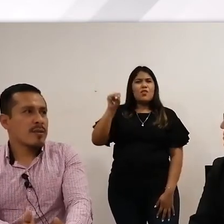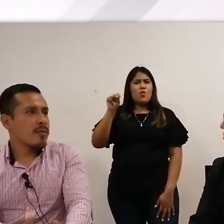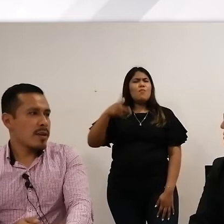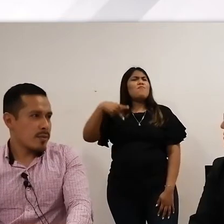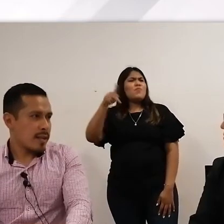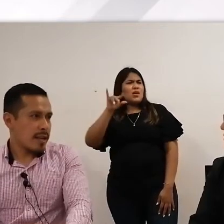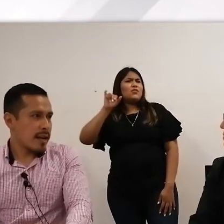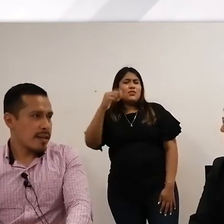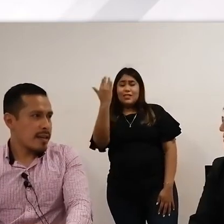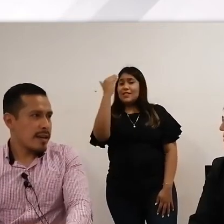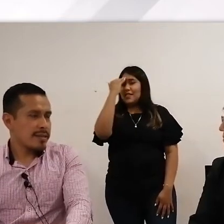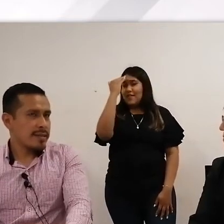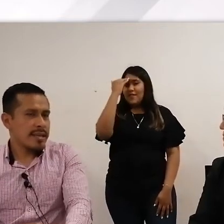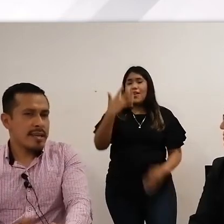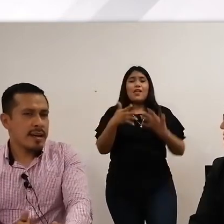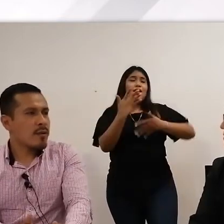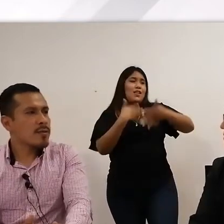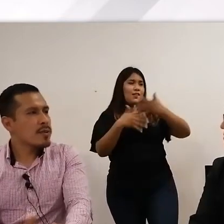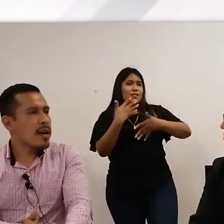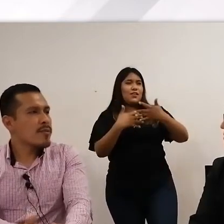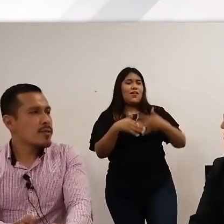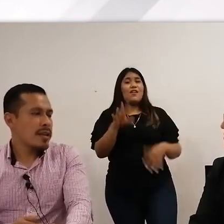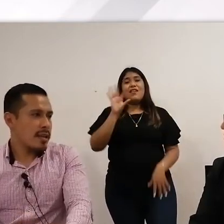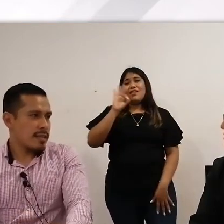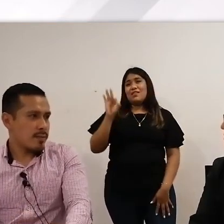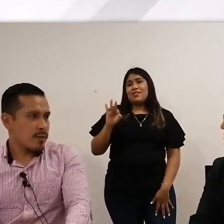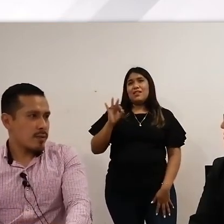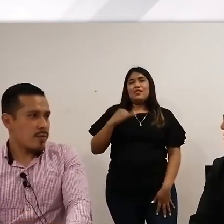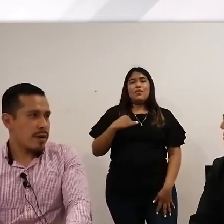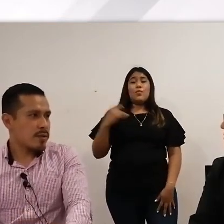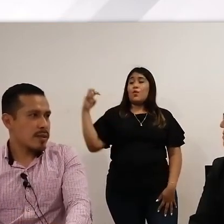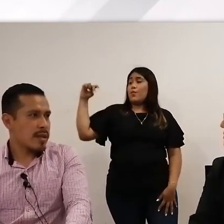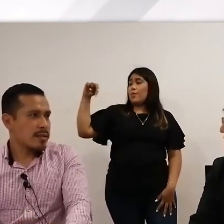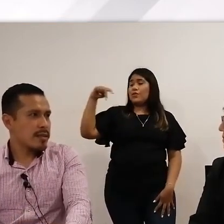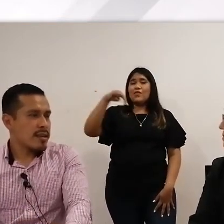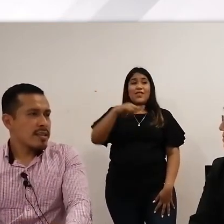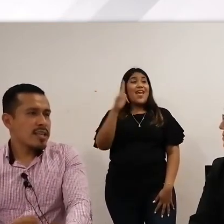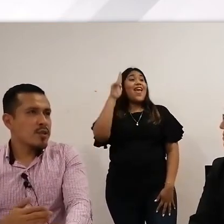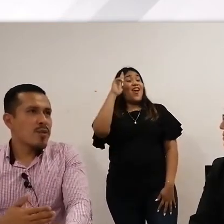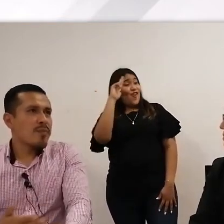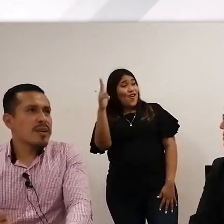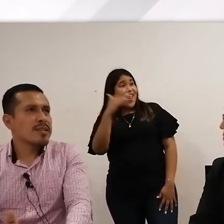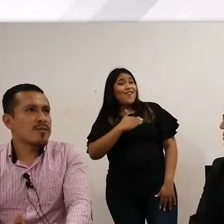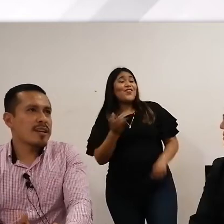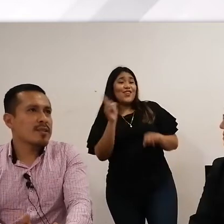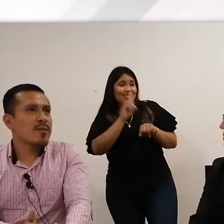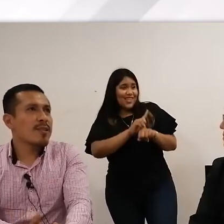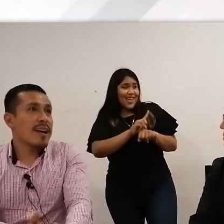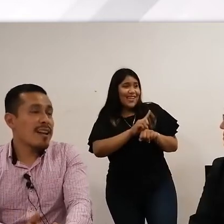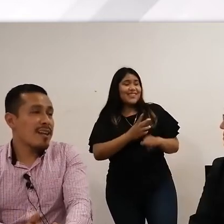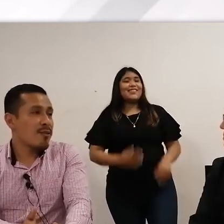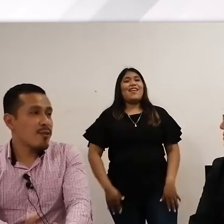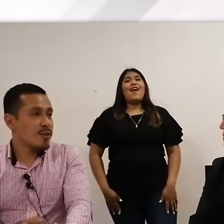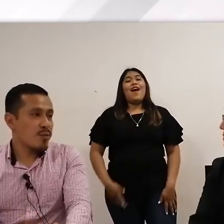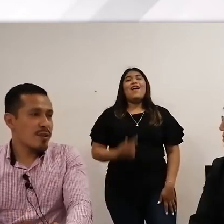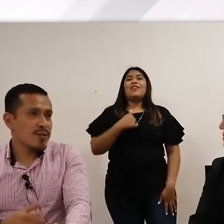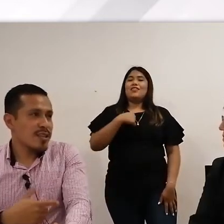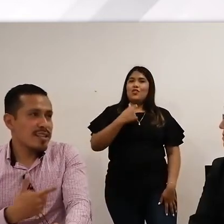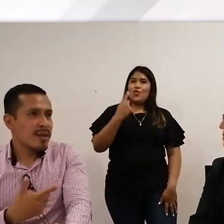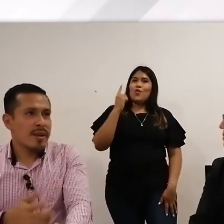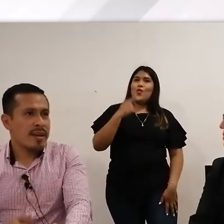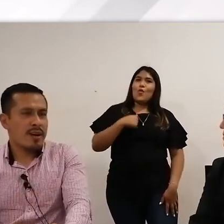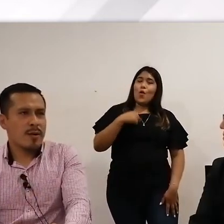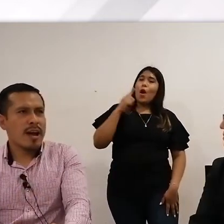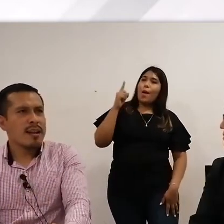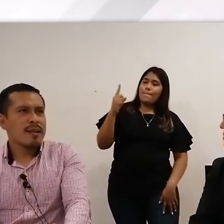la que nos encontramos en la calle sin que conozcamos y les damos los buenos días. Si yo a una persona sorda le doy los buenos